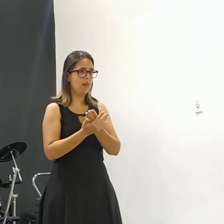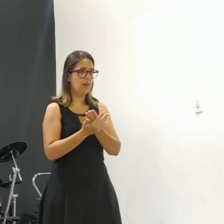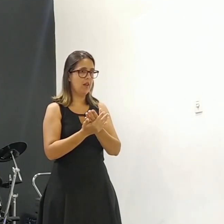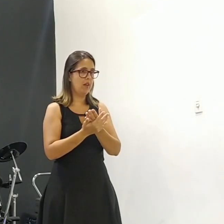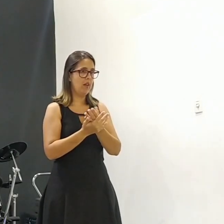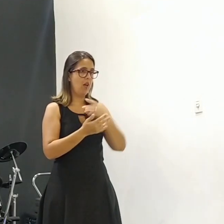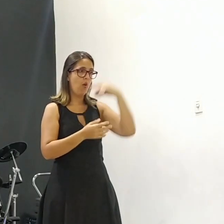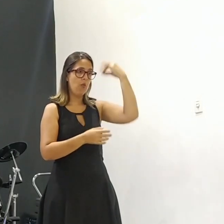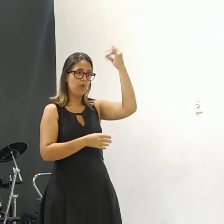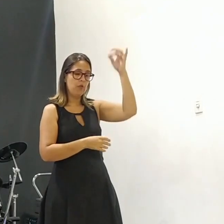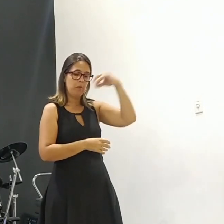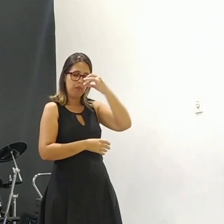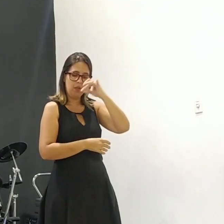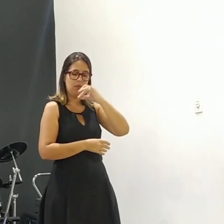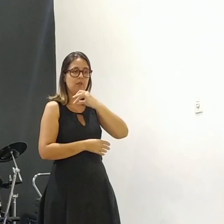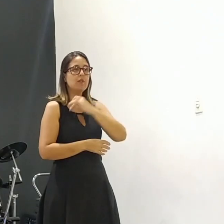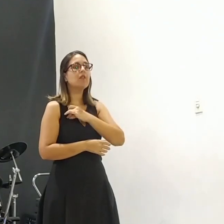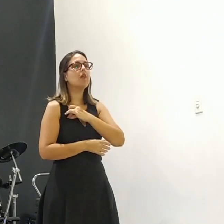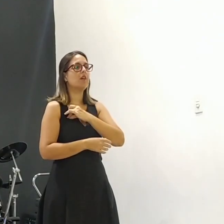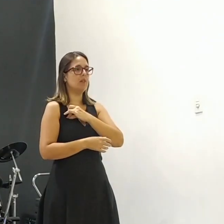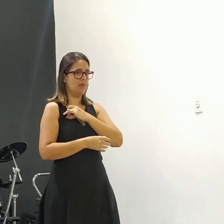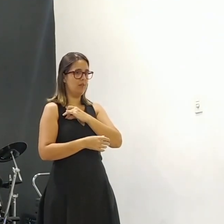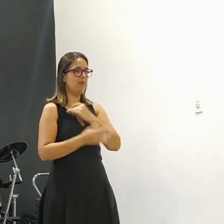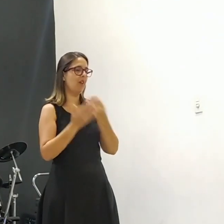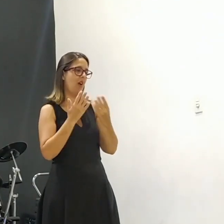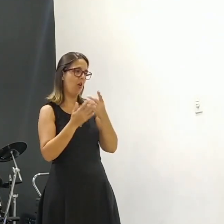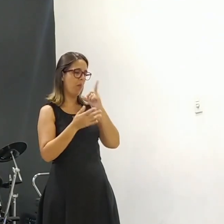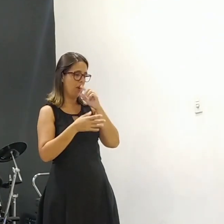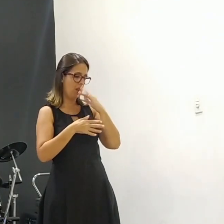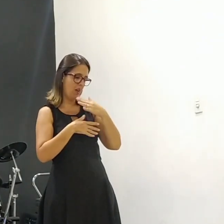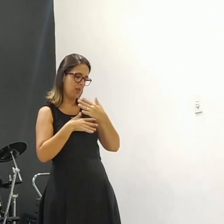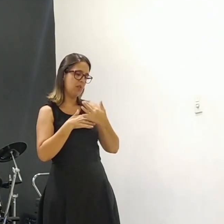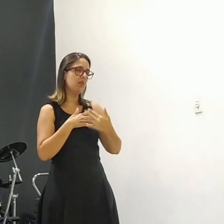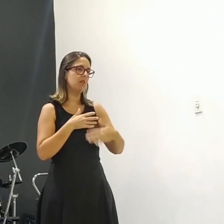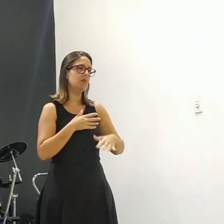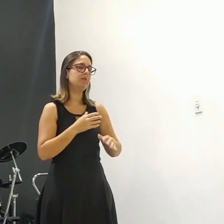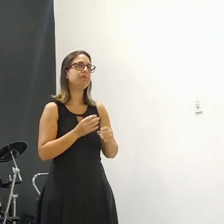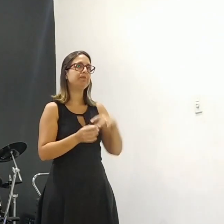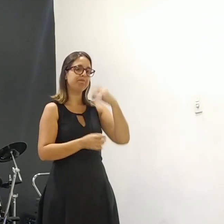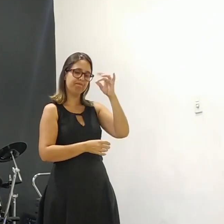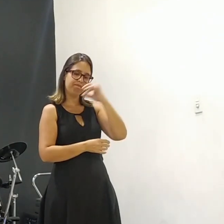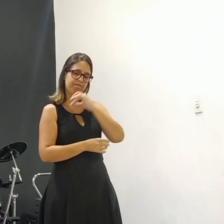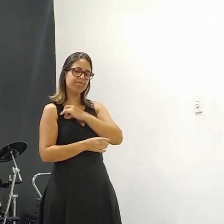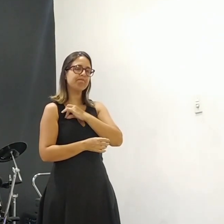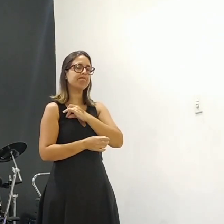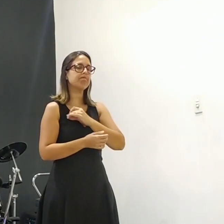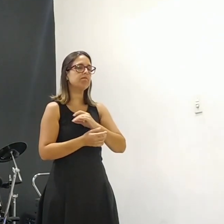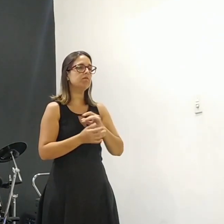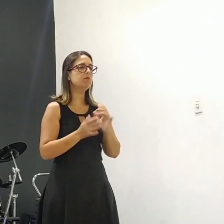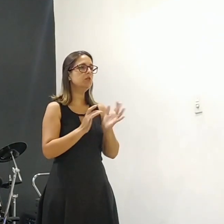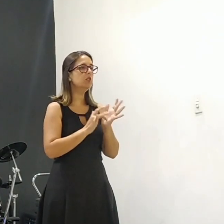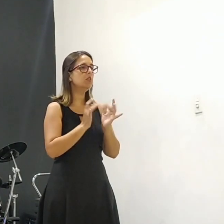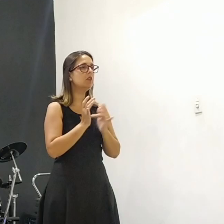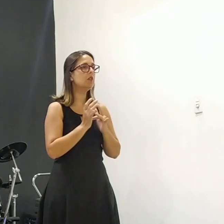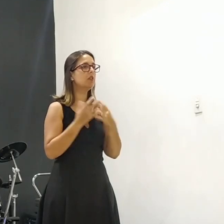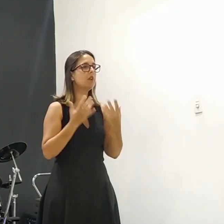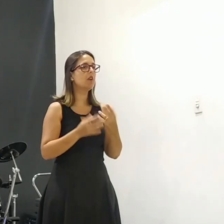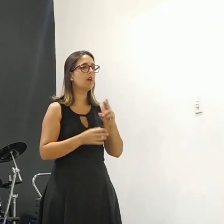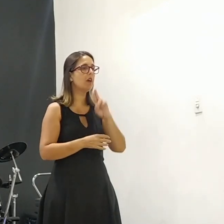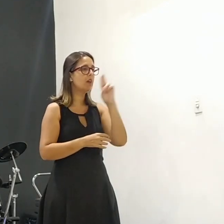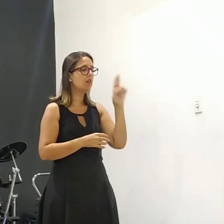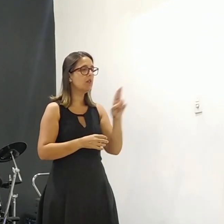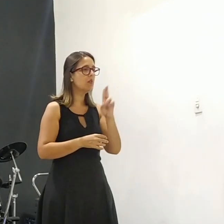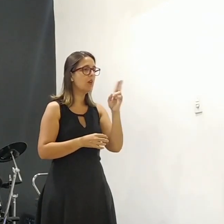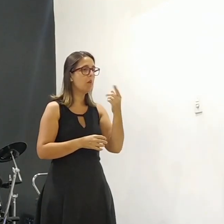dentro de você. Aleluia, creia nisso. Rios de água viva. Jesus quer te usar